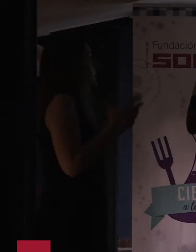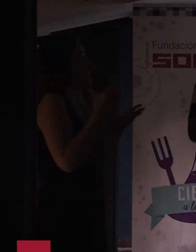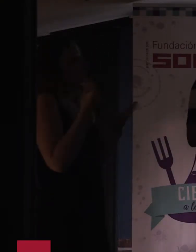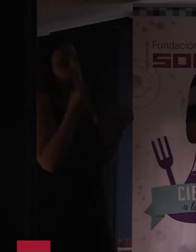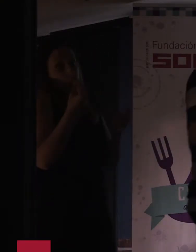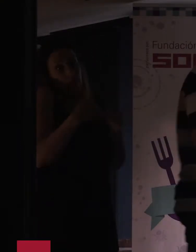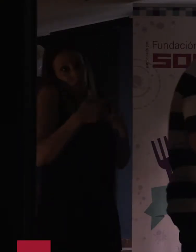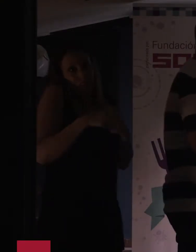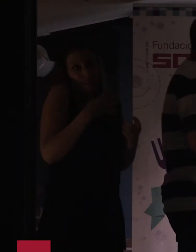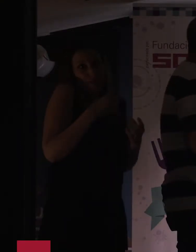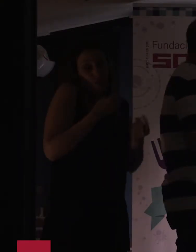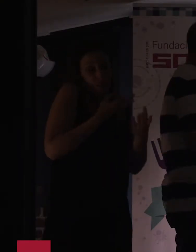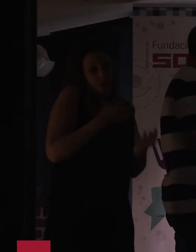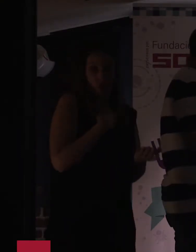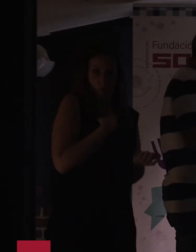y tampoco pasa nada.